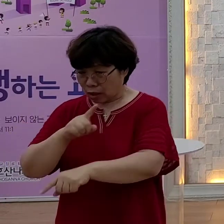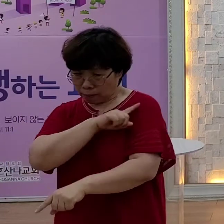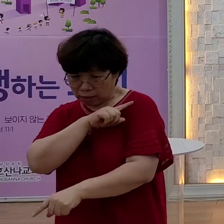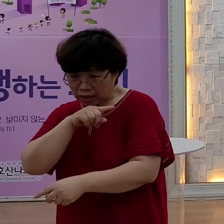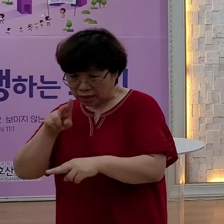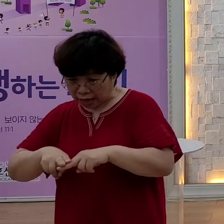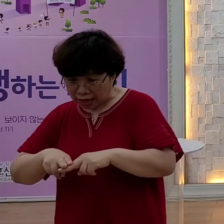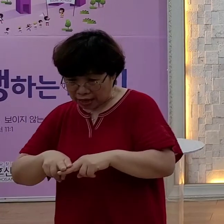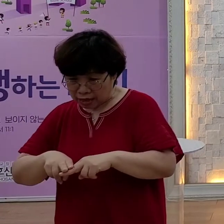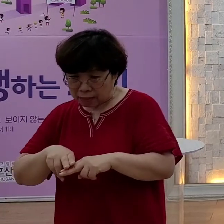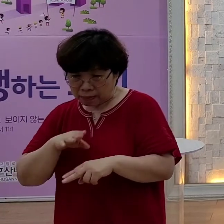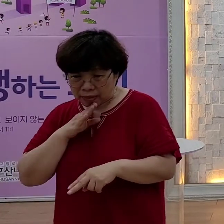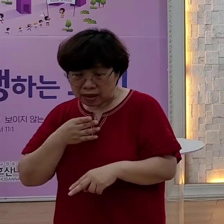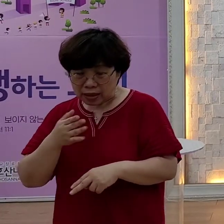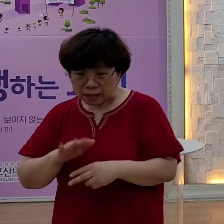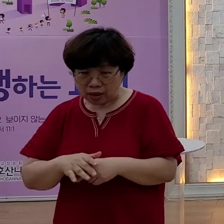그런데